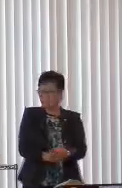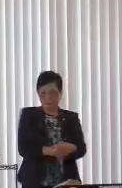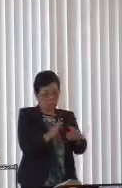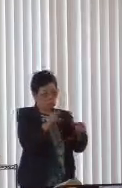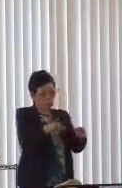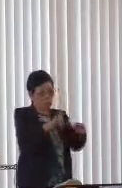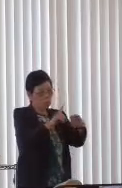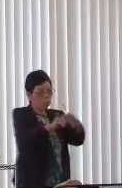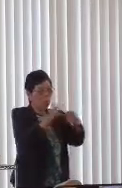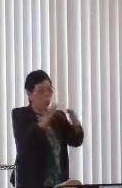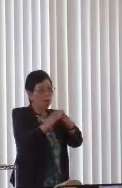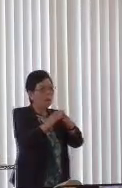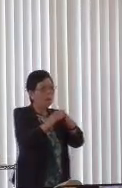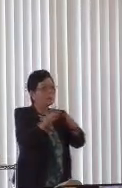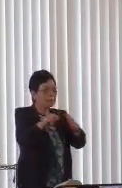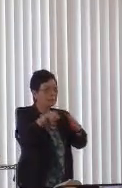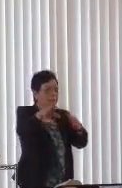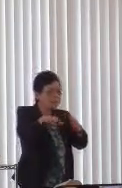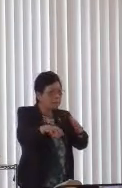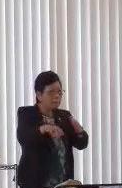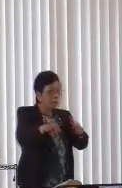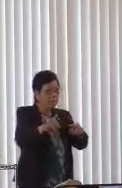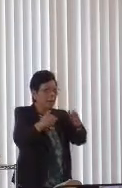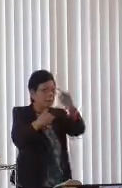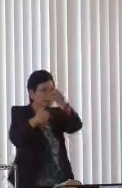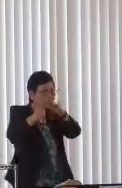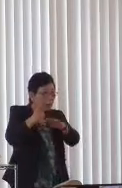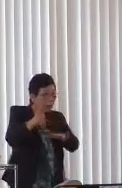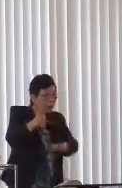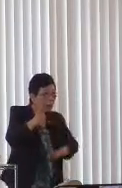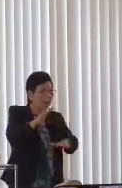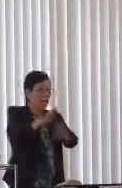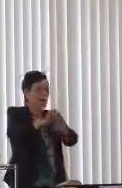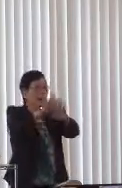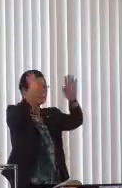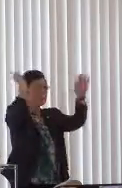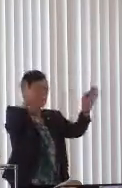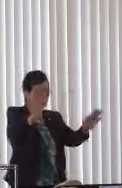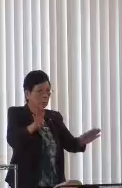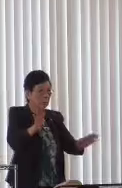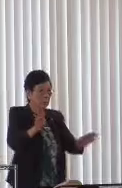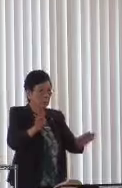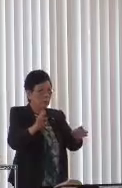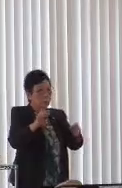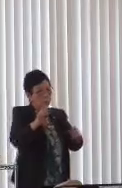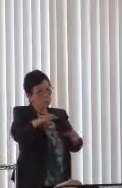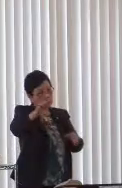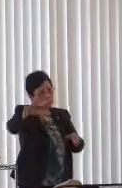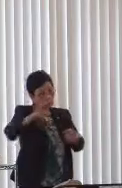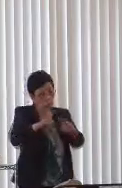ては礼拝が始まると教会の扉を閉めて鍵かけるところがあるそうです。